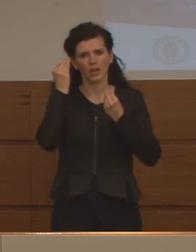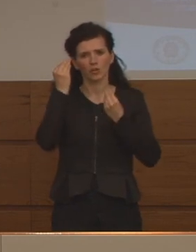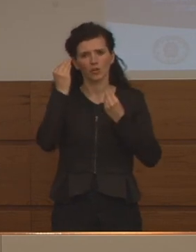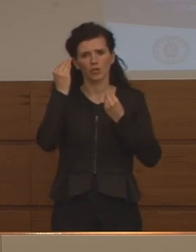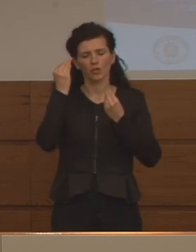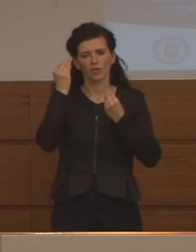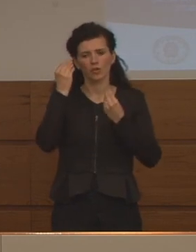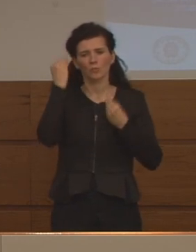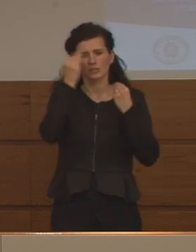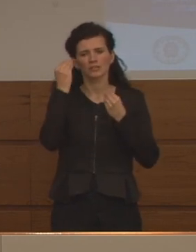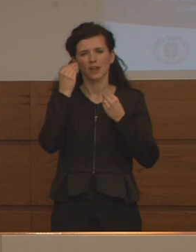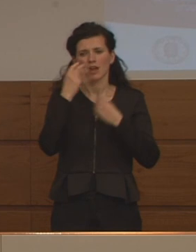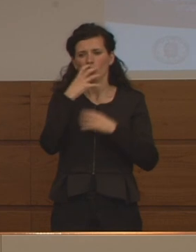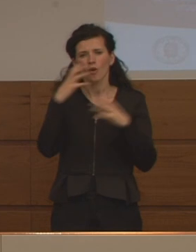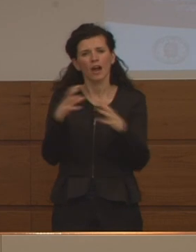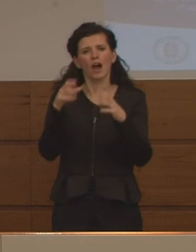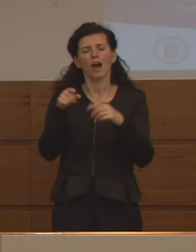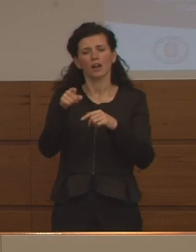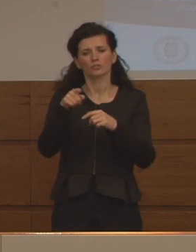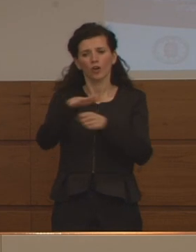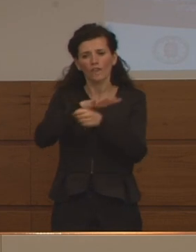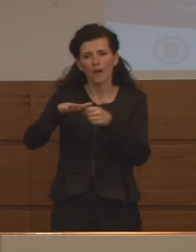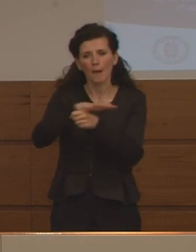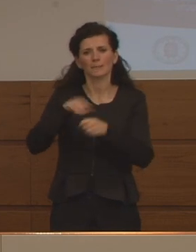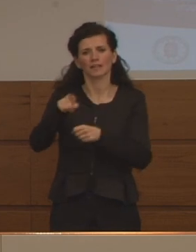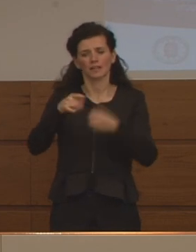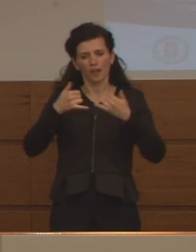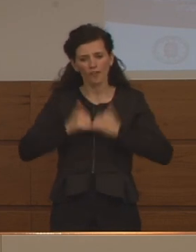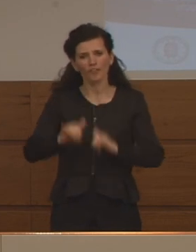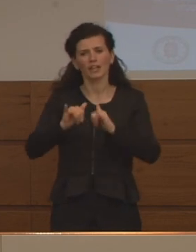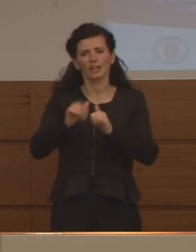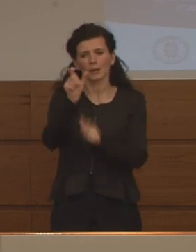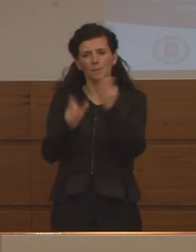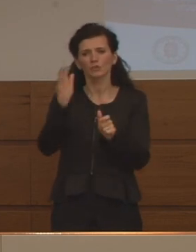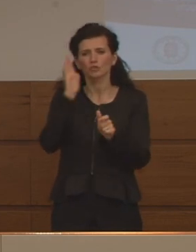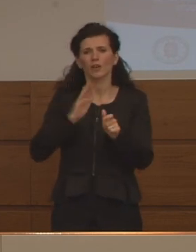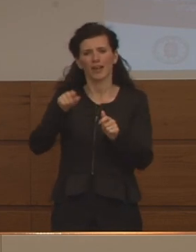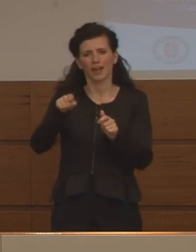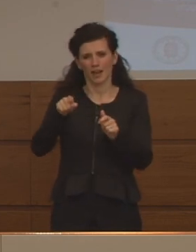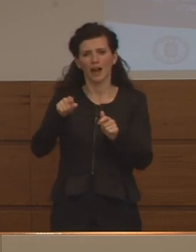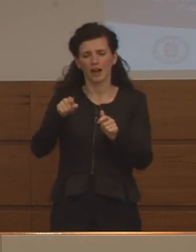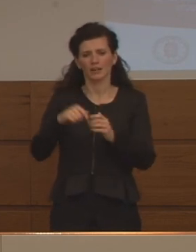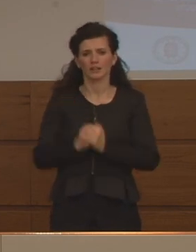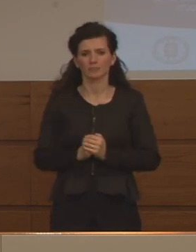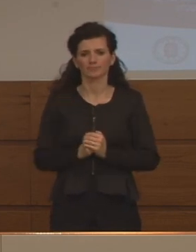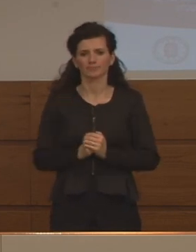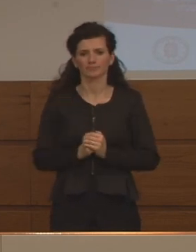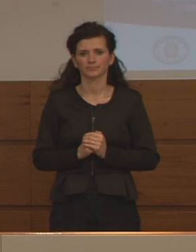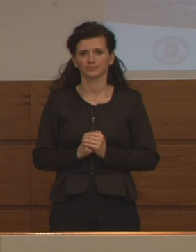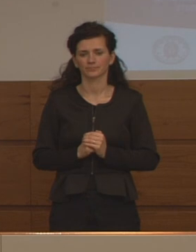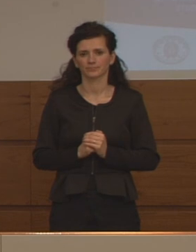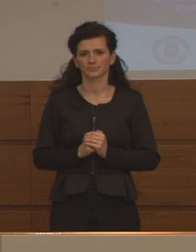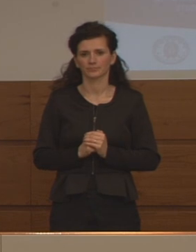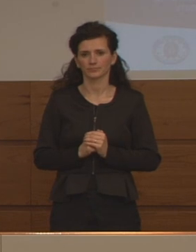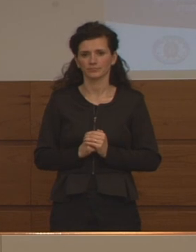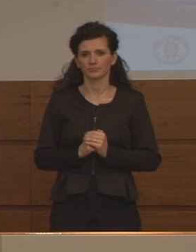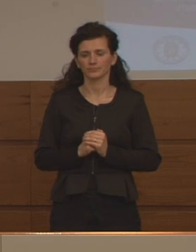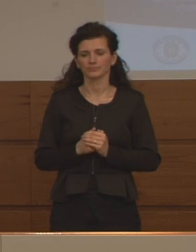evidentemente ai figli e ai suoi affetti più cari l'ho voluto citare perché